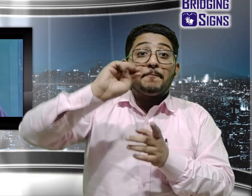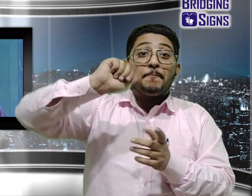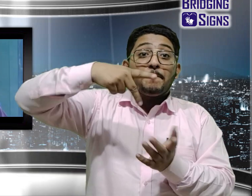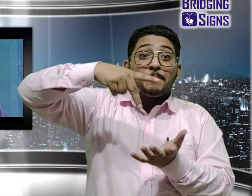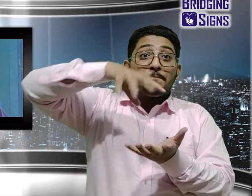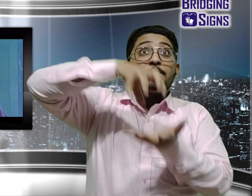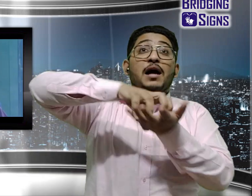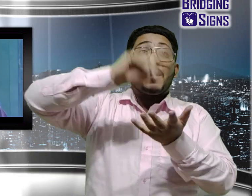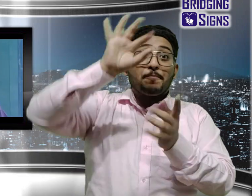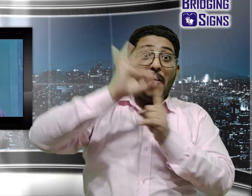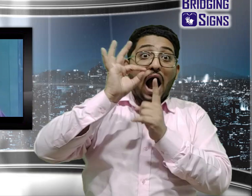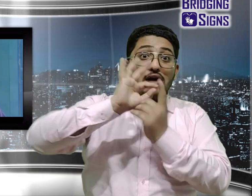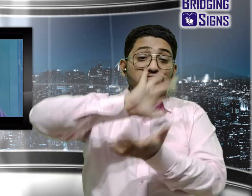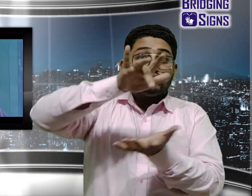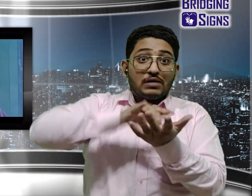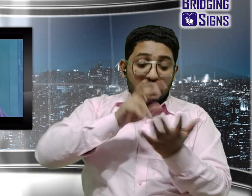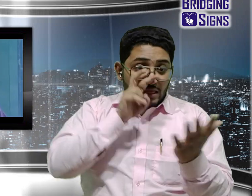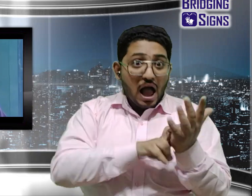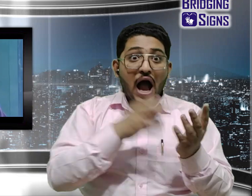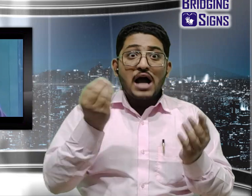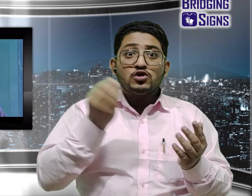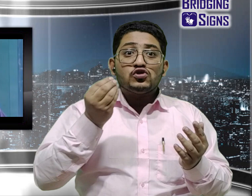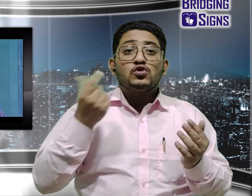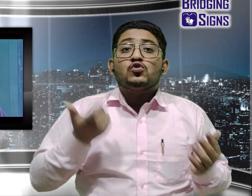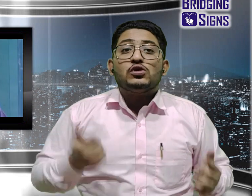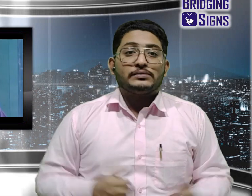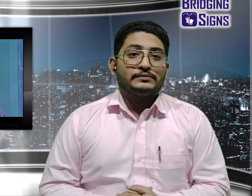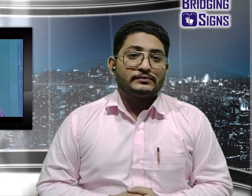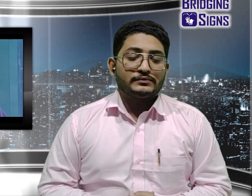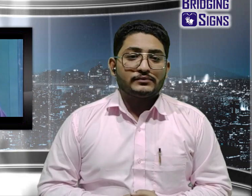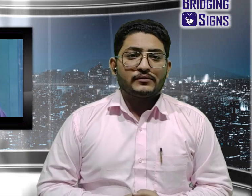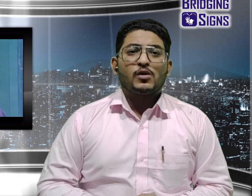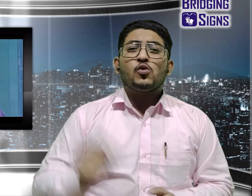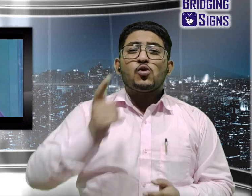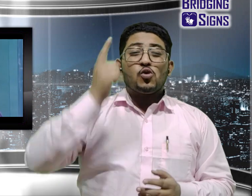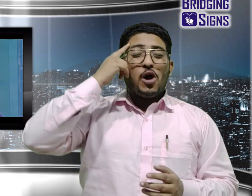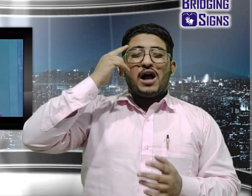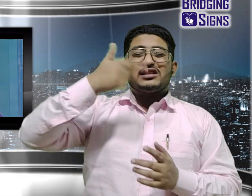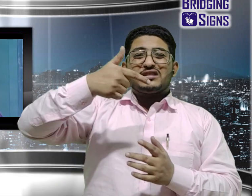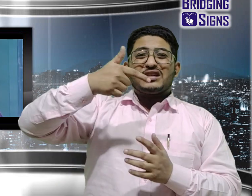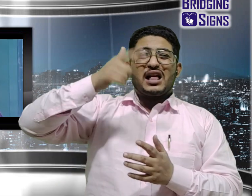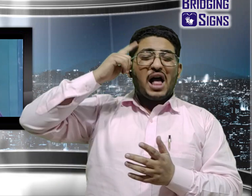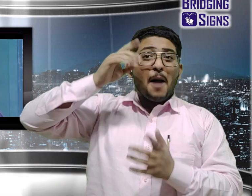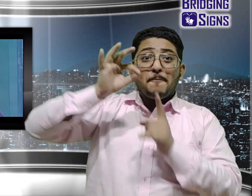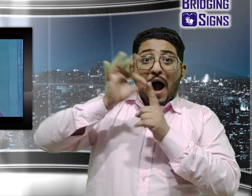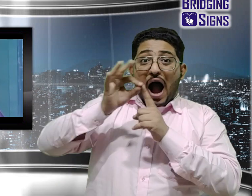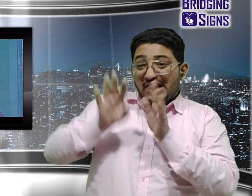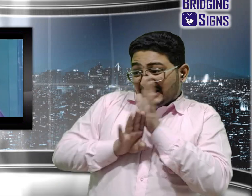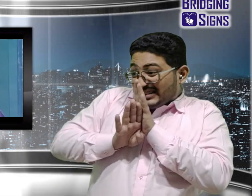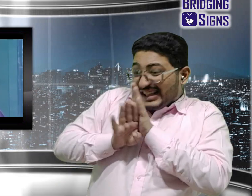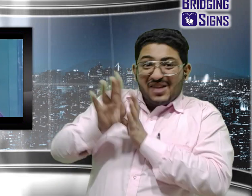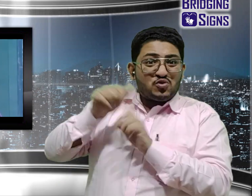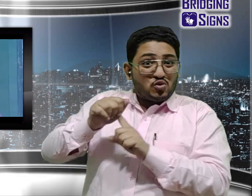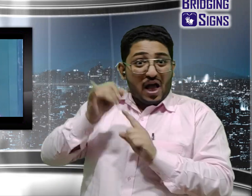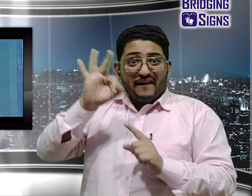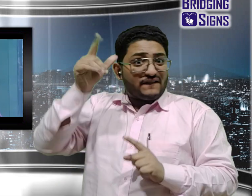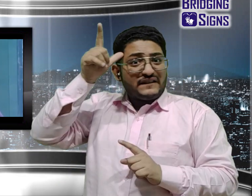मैप। जब तक हम इसको साथ मिलके करना शुरू नहीं करेंगे,